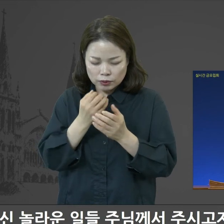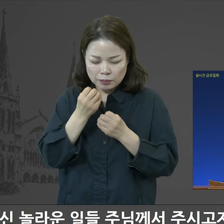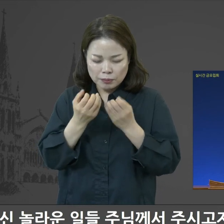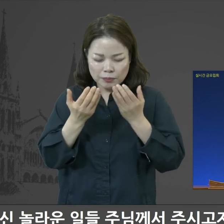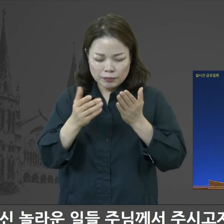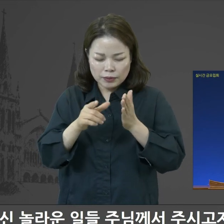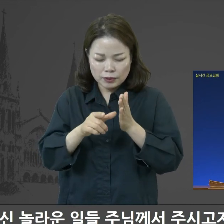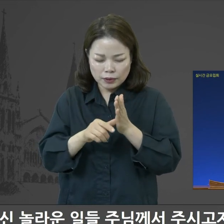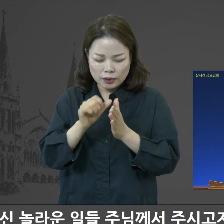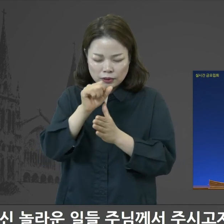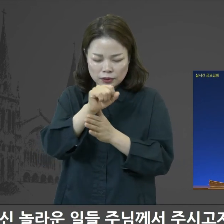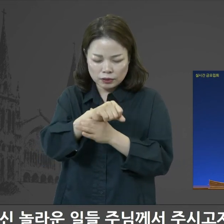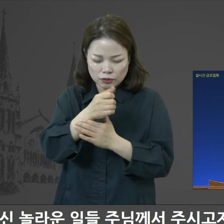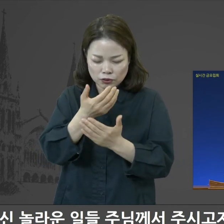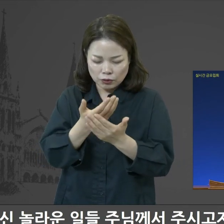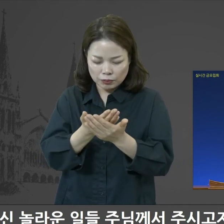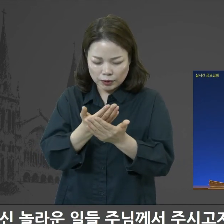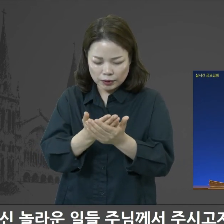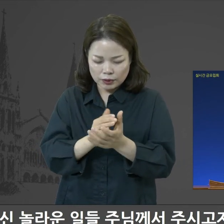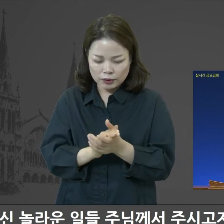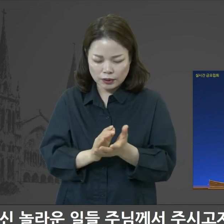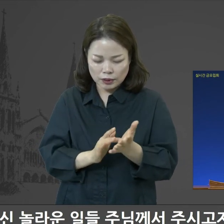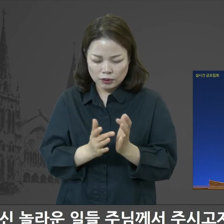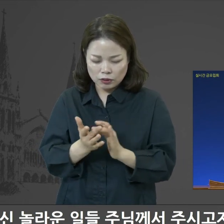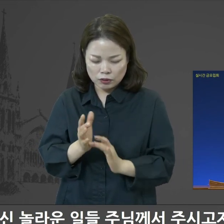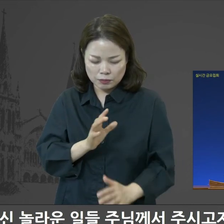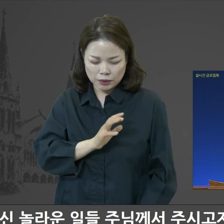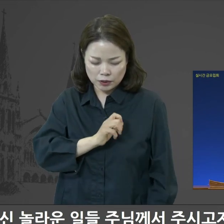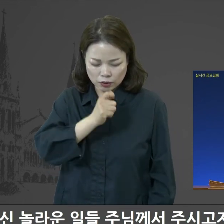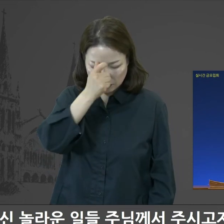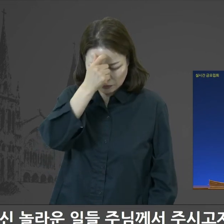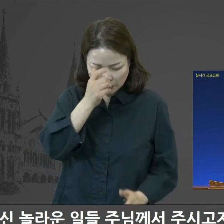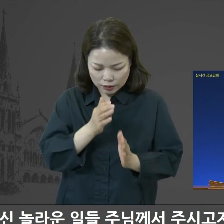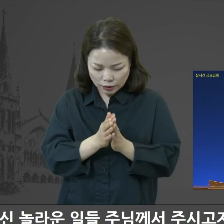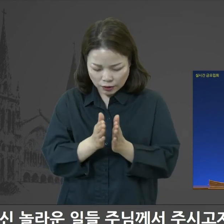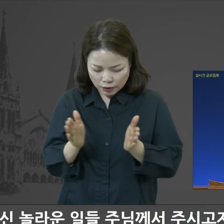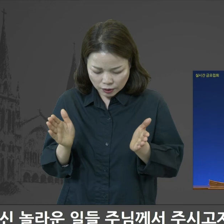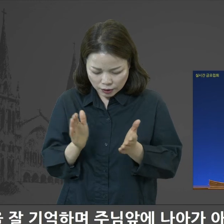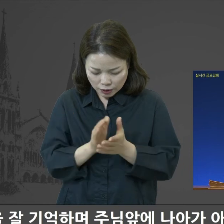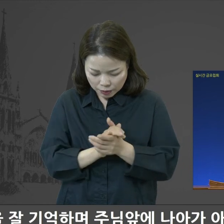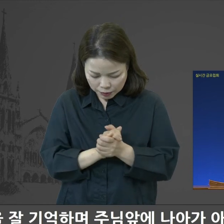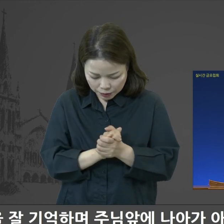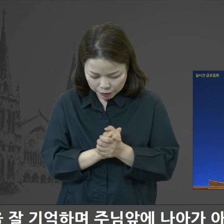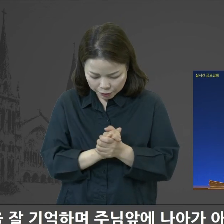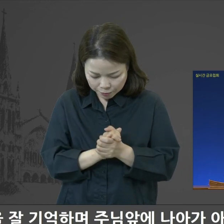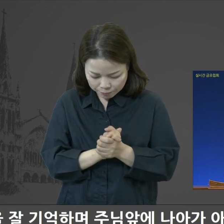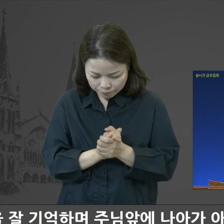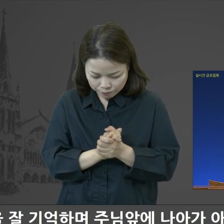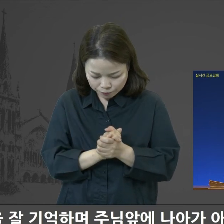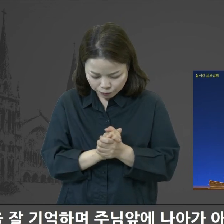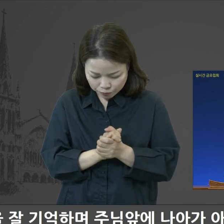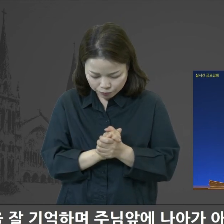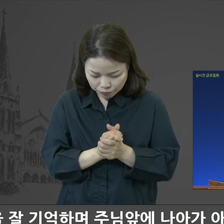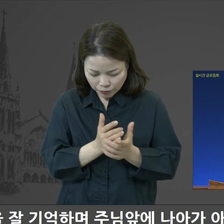있는 시간 허락하여 주시옵소서. 예수님 이름으로 기도하옵나이다. 아멘.